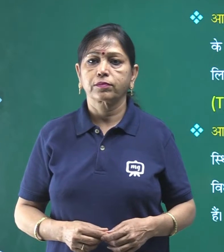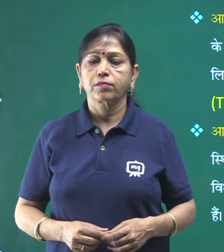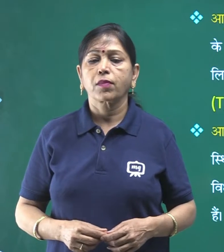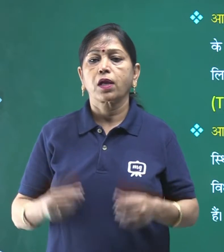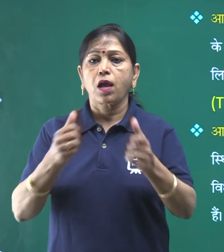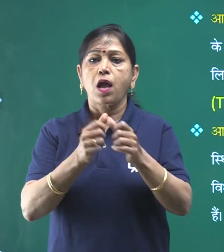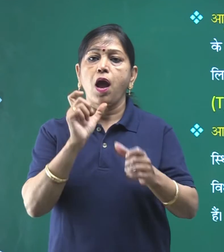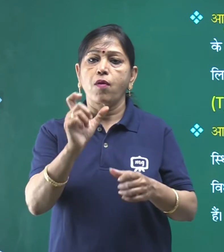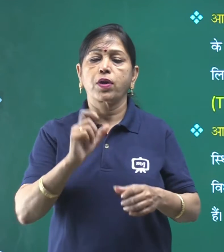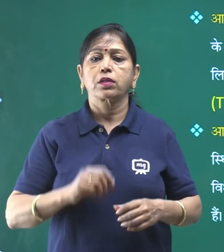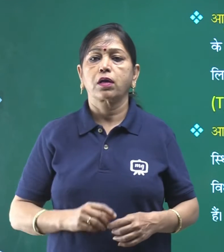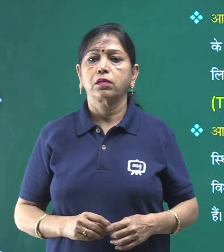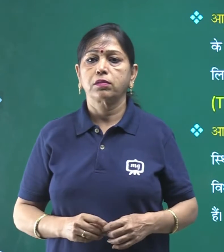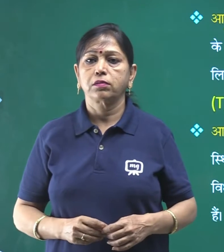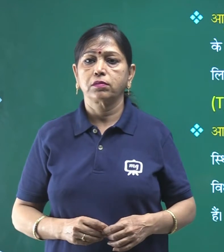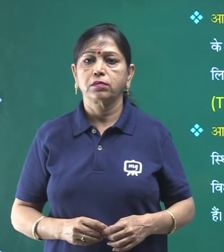आवर्तकाल